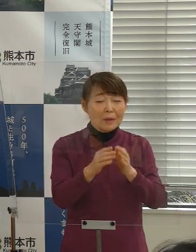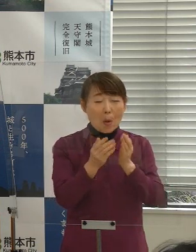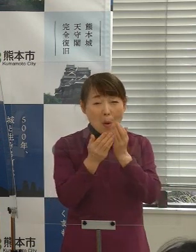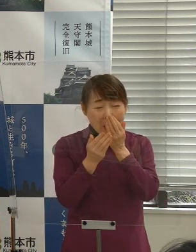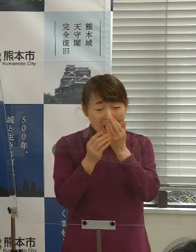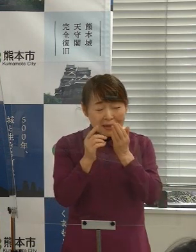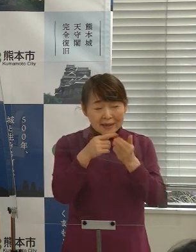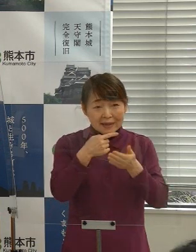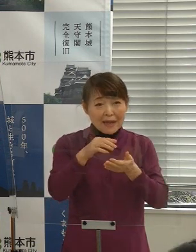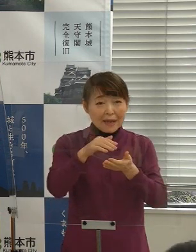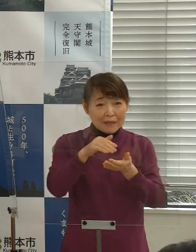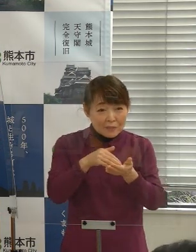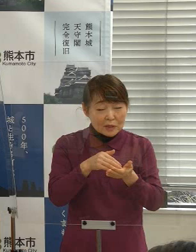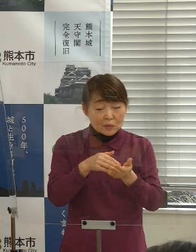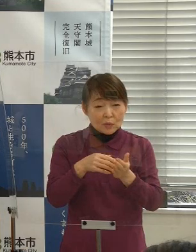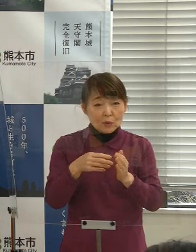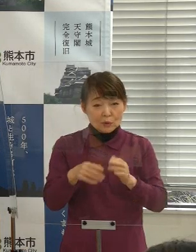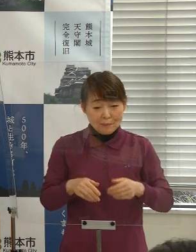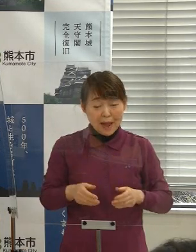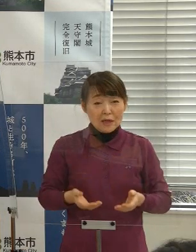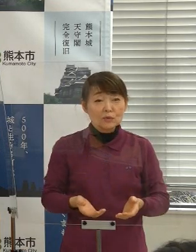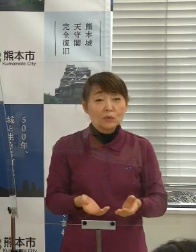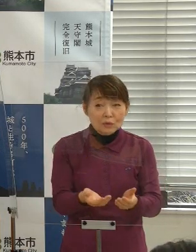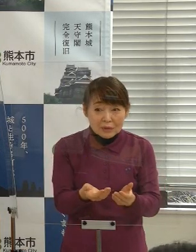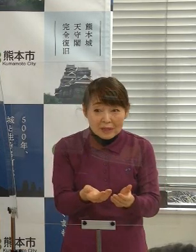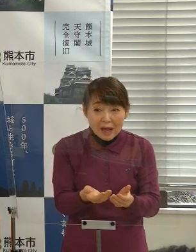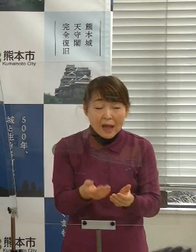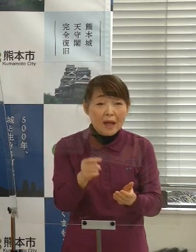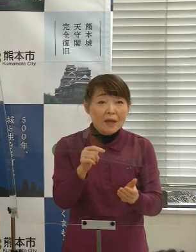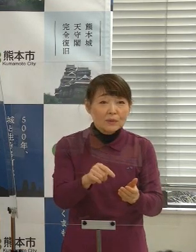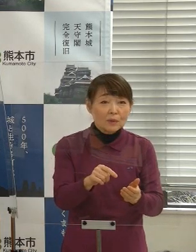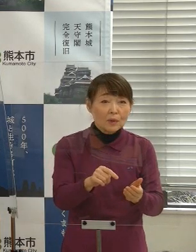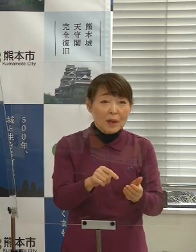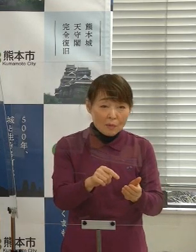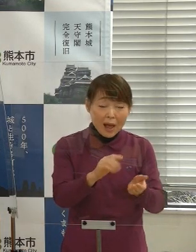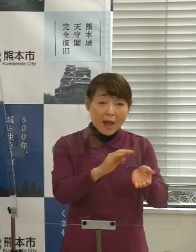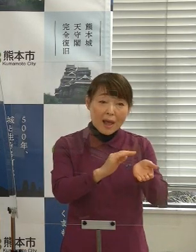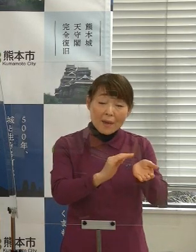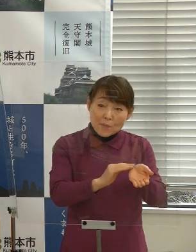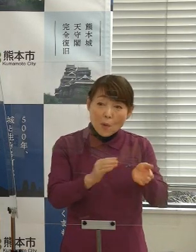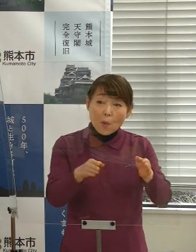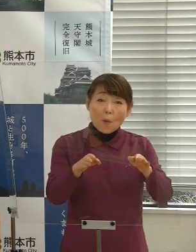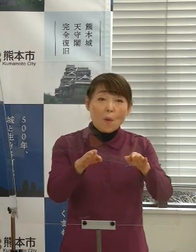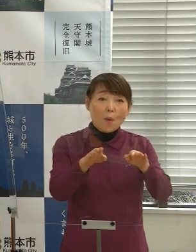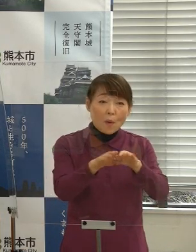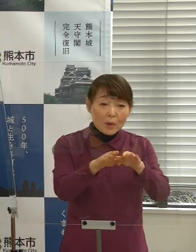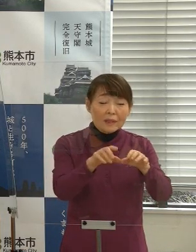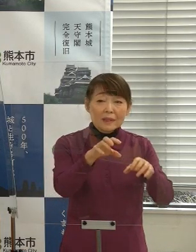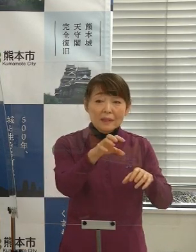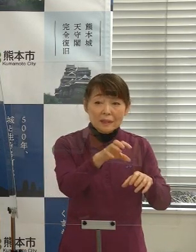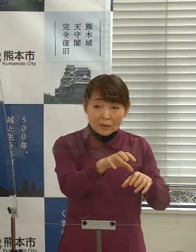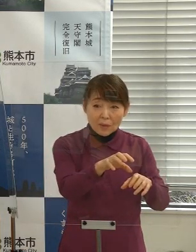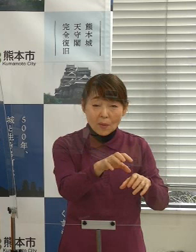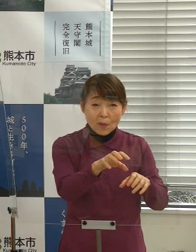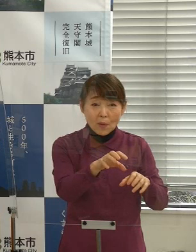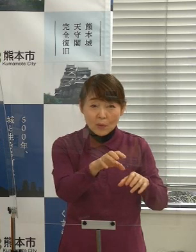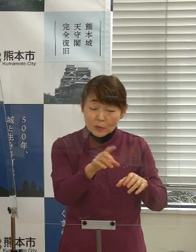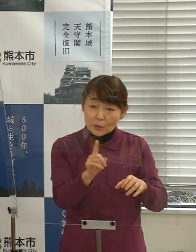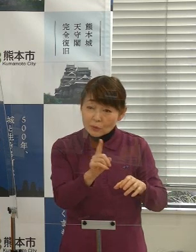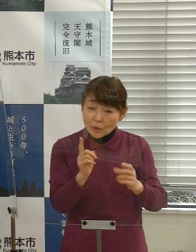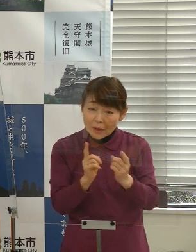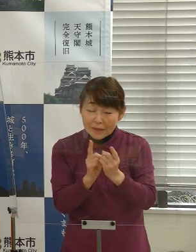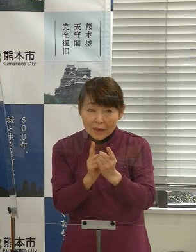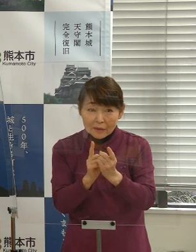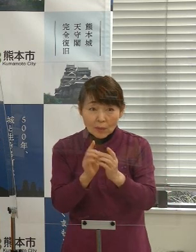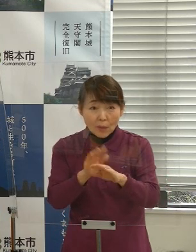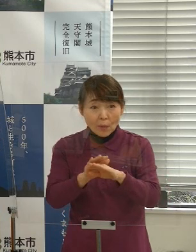れども、はいはい、現在病院側とはどのような、はい、対応を取られているのか、